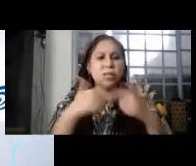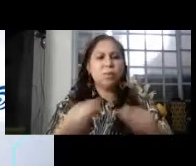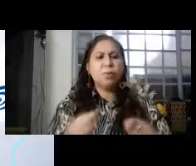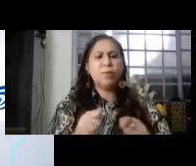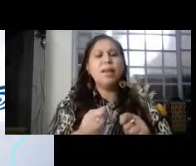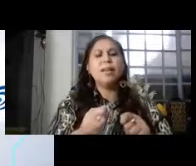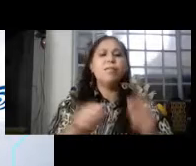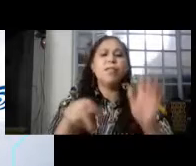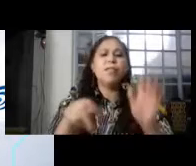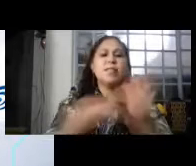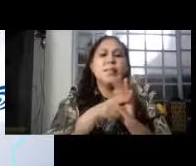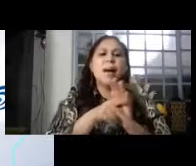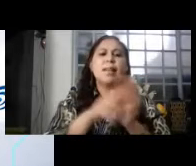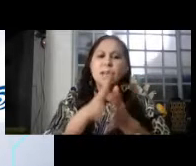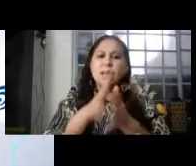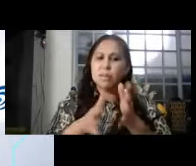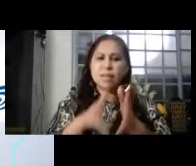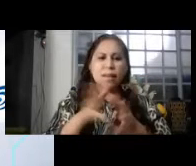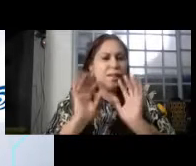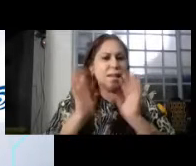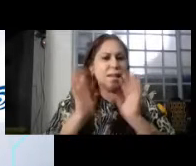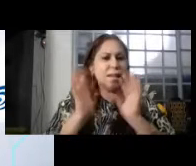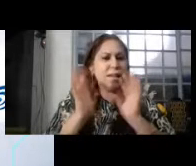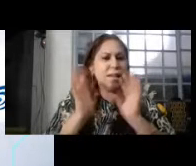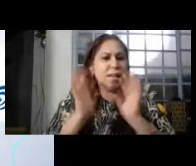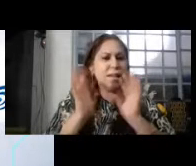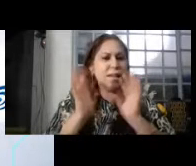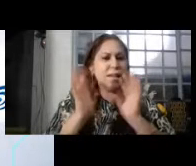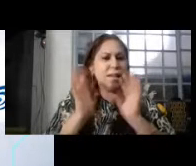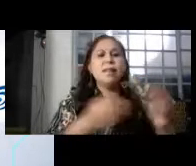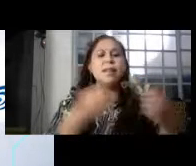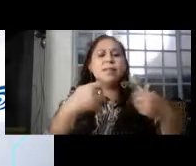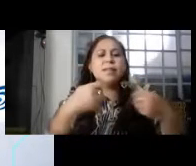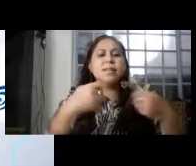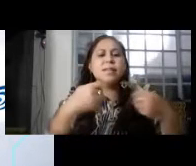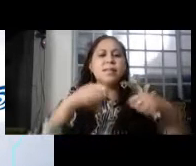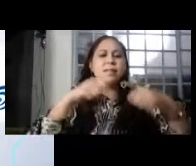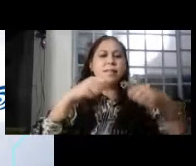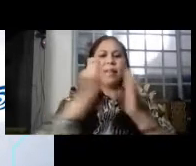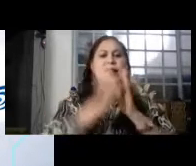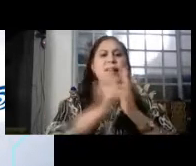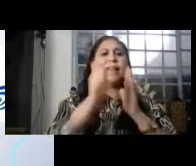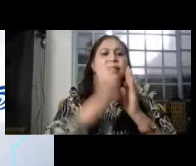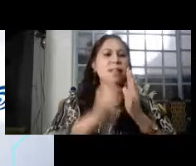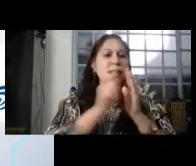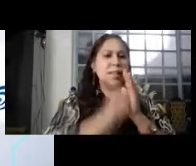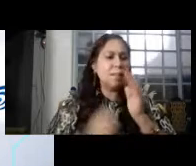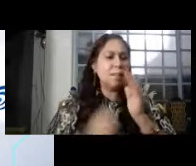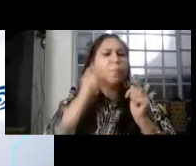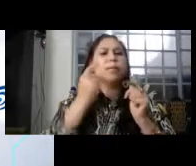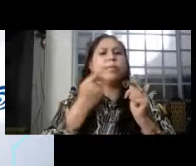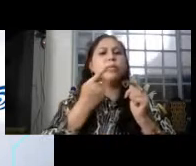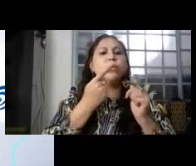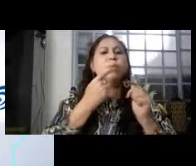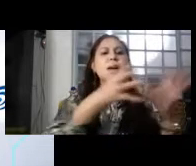linguístico, né? Ele não fazia parte da Libras. A Libras era sinalizada, mas aí a necessidade da escrita por